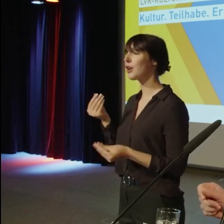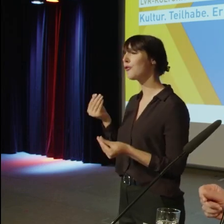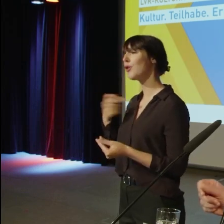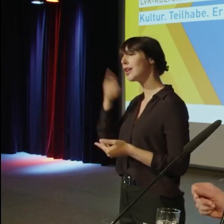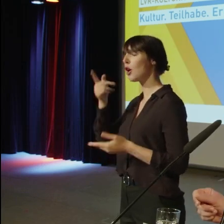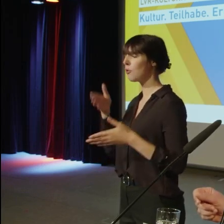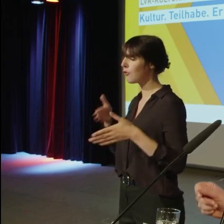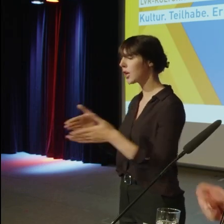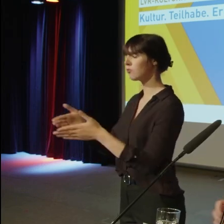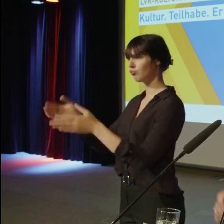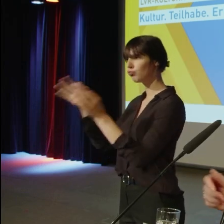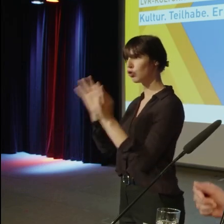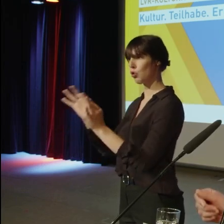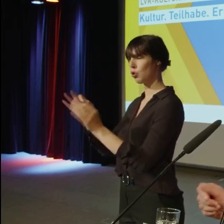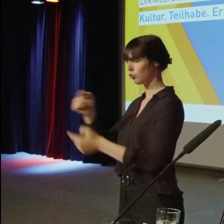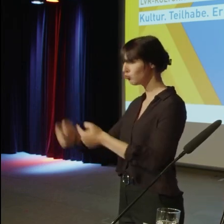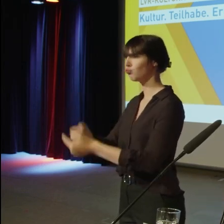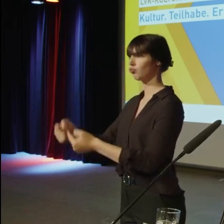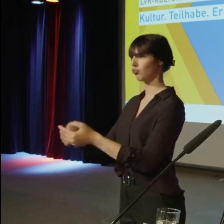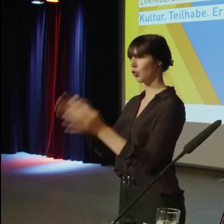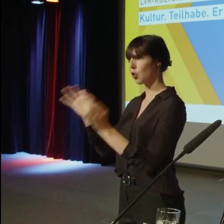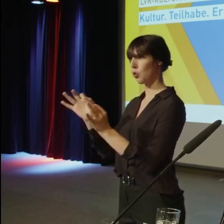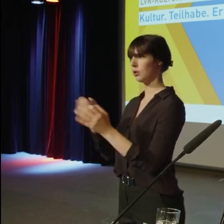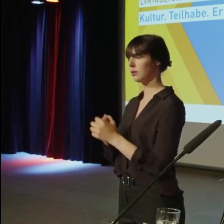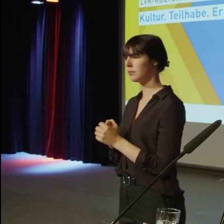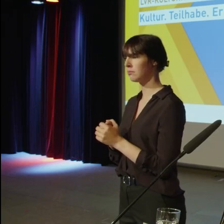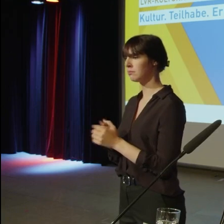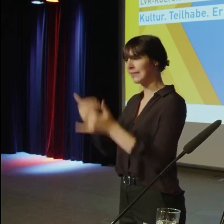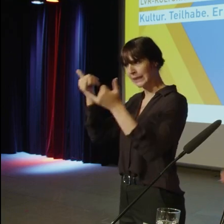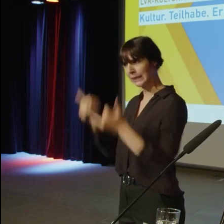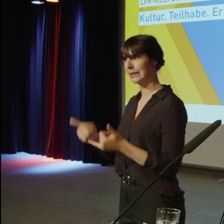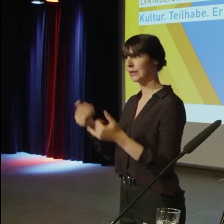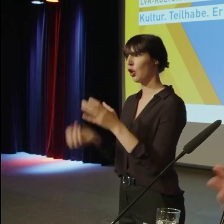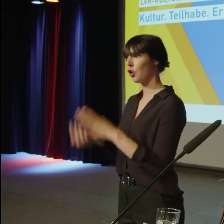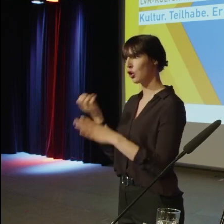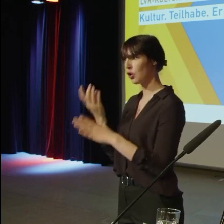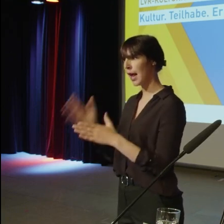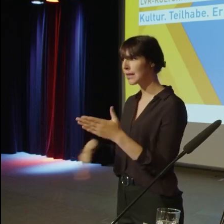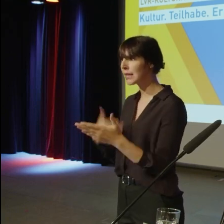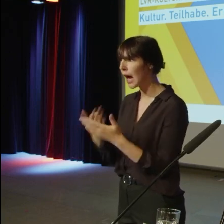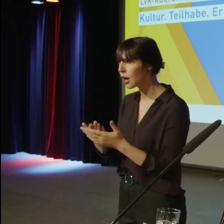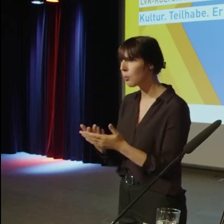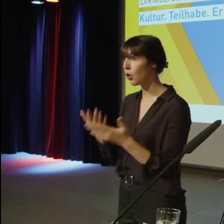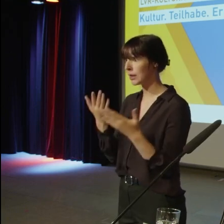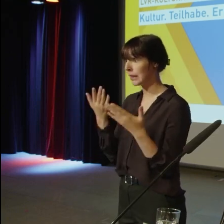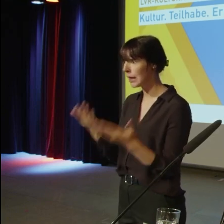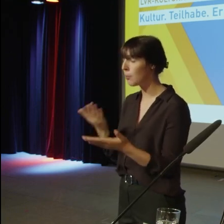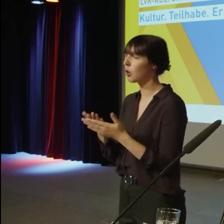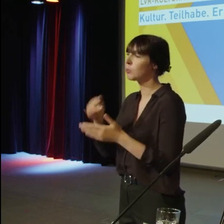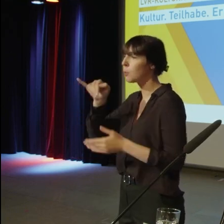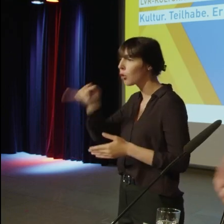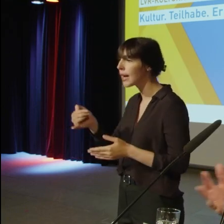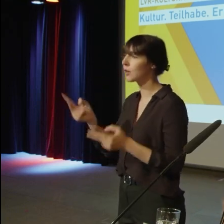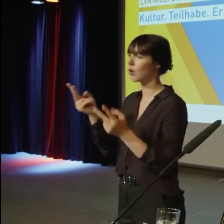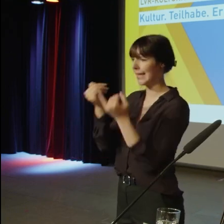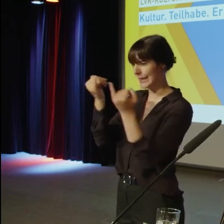sehr guten Weg sind. Also ich erlebe eigentlich kein kulturelles Angebot mehr, sei es eine Institution, sei es ein Programm oder Projekt,